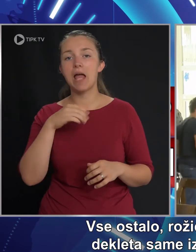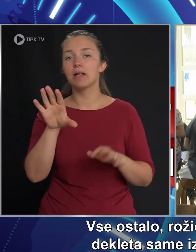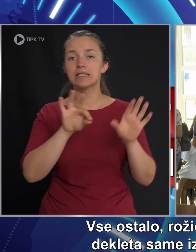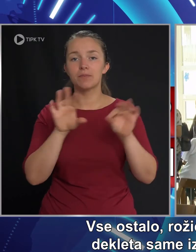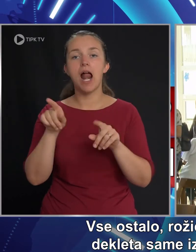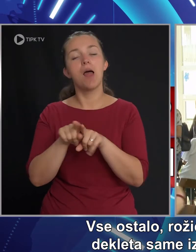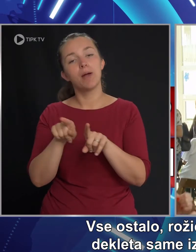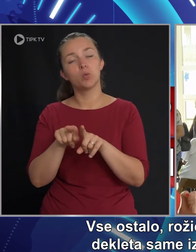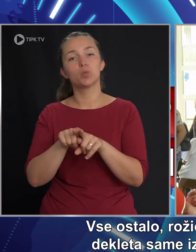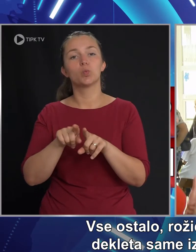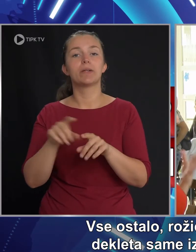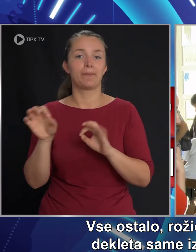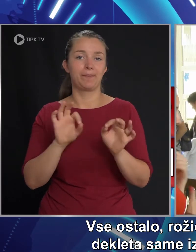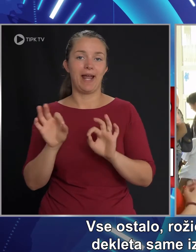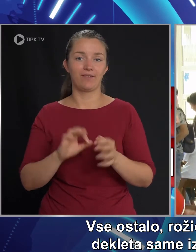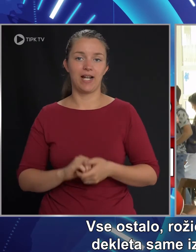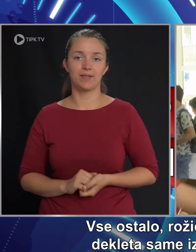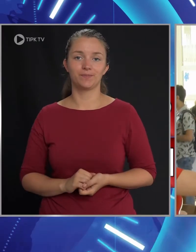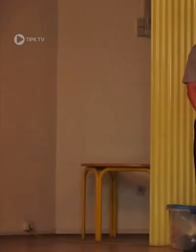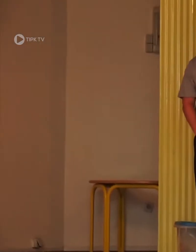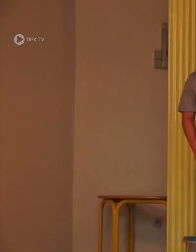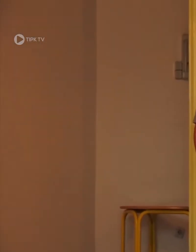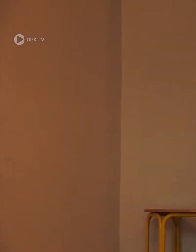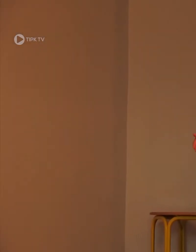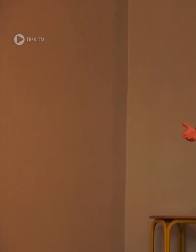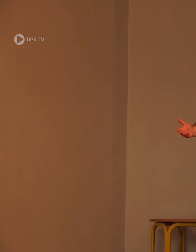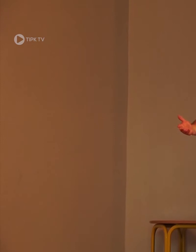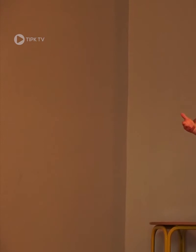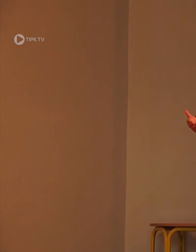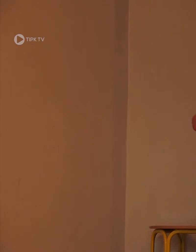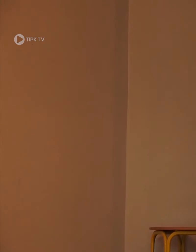dekleta same izbrale in tudi pripravljale.